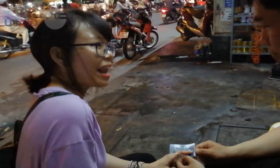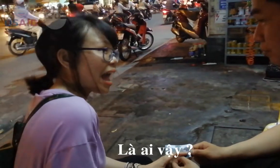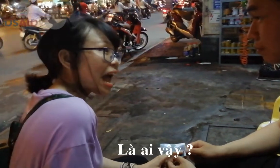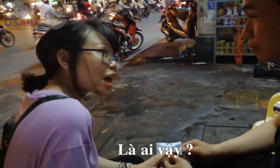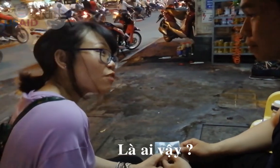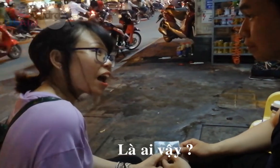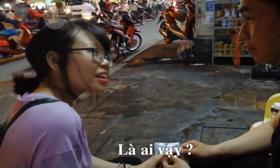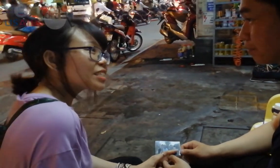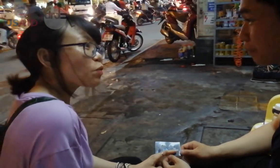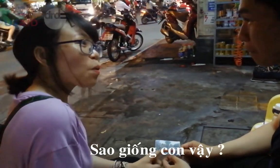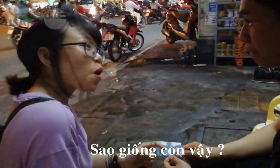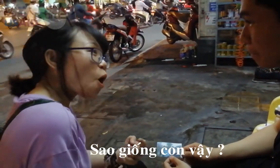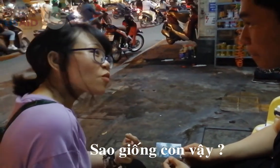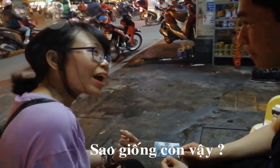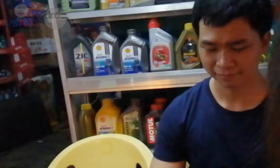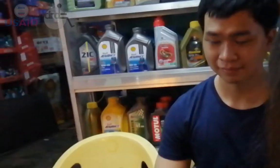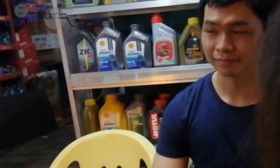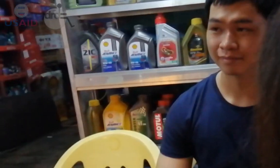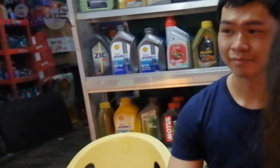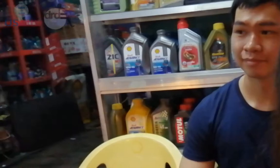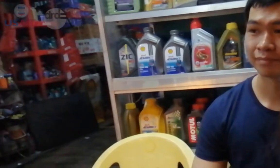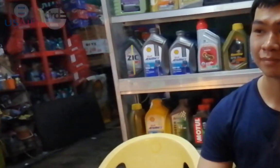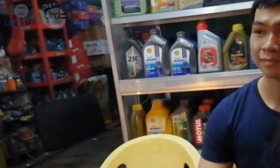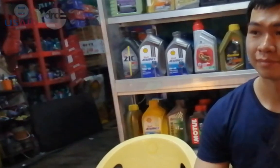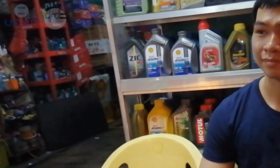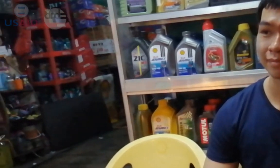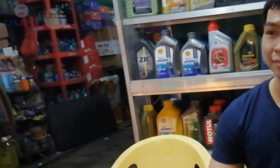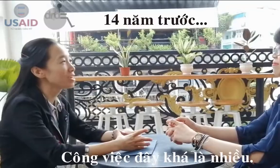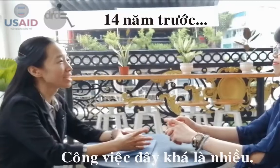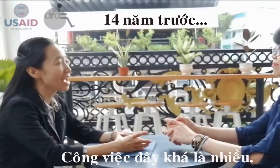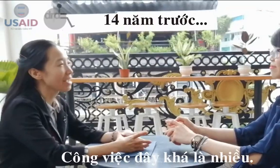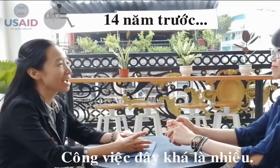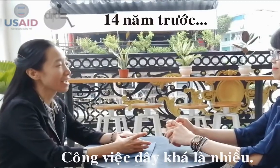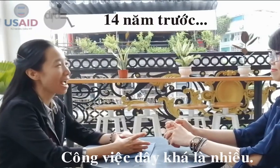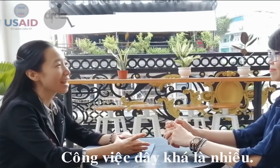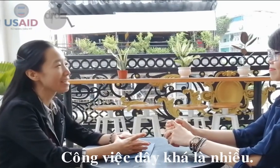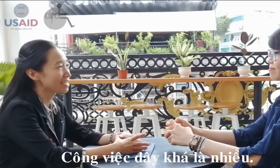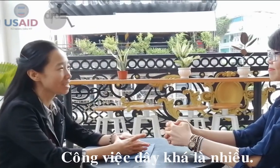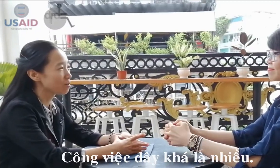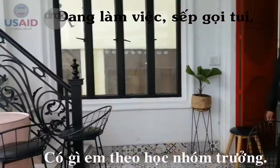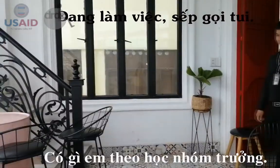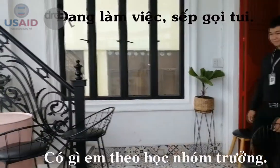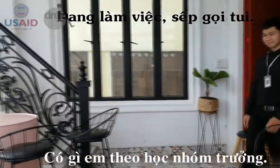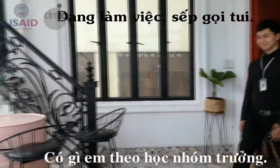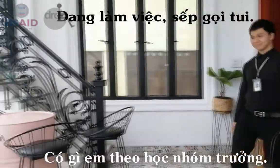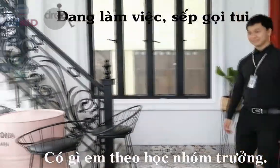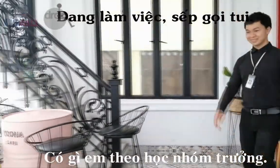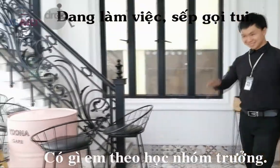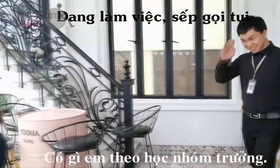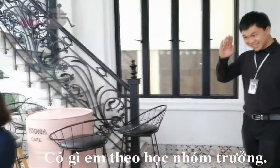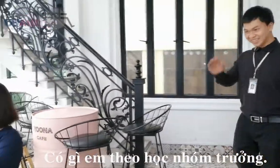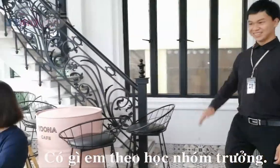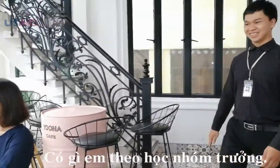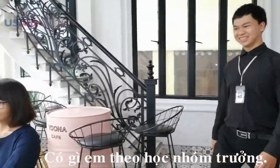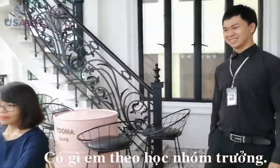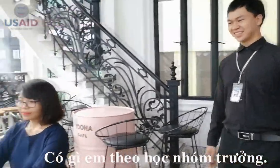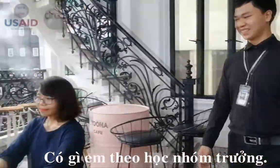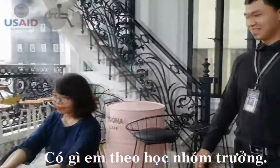là ai vậy? Sao giống con vậy? Con biết đây khá là nhiều, có gì em theo học nhóm trưởng, cậu ấy tới rồi